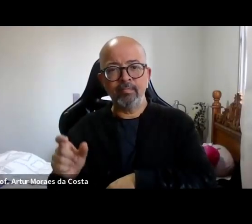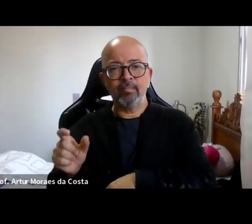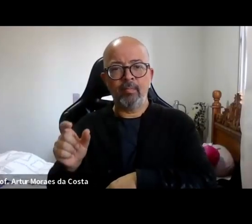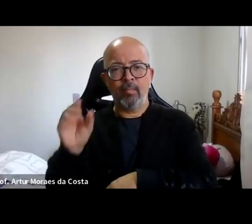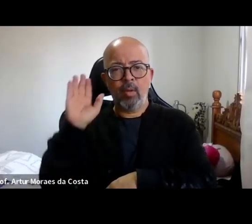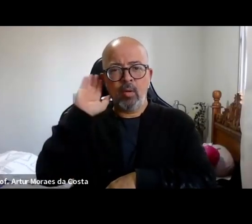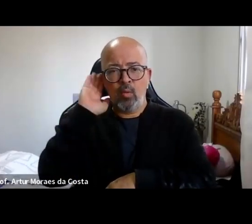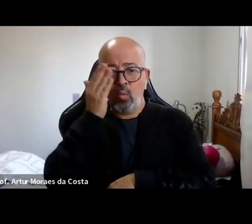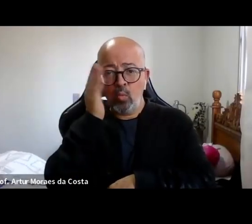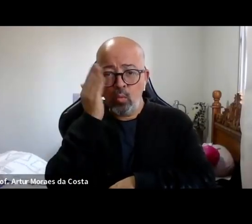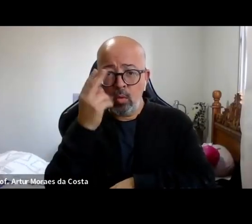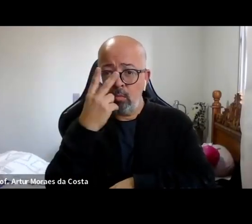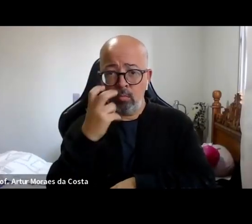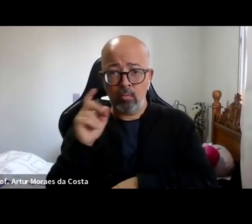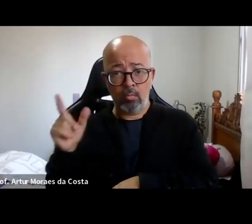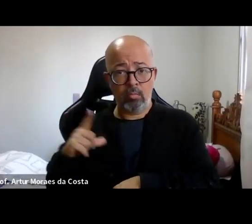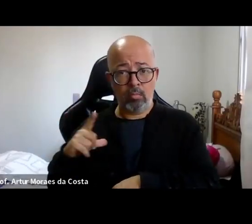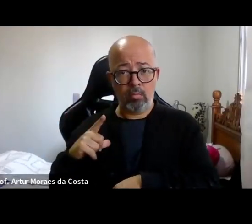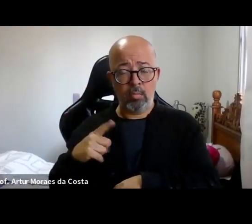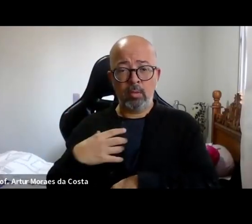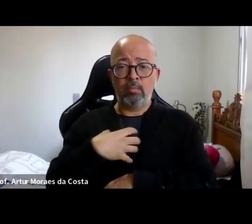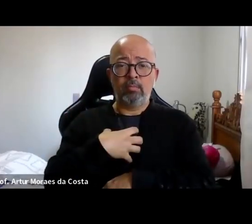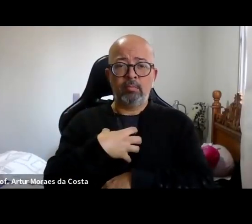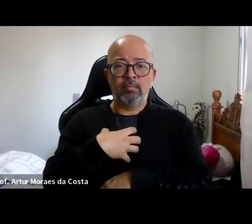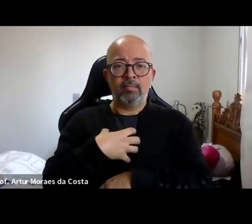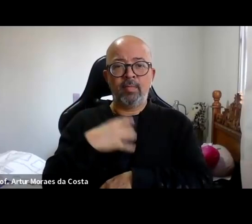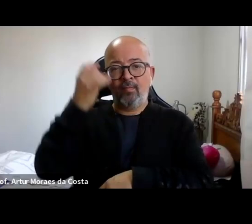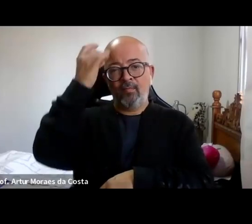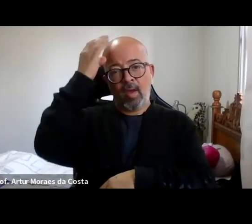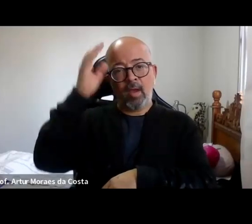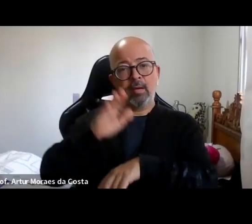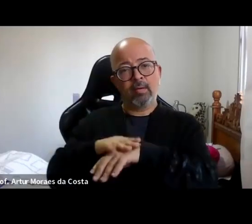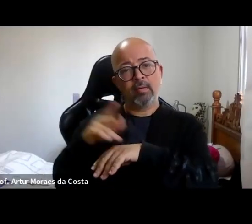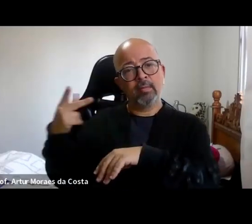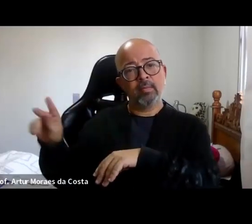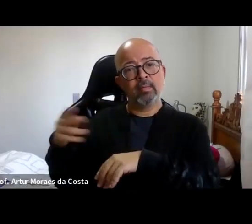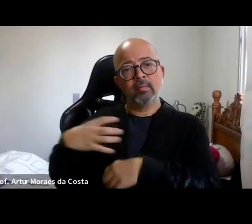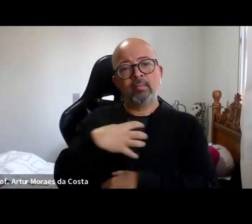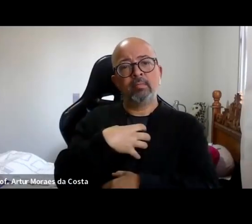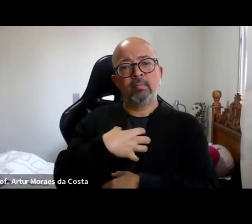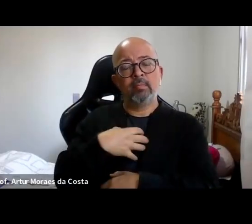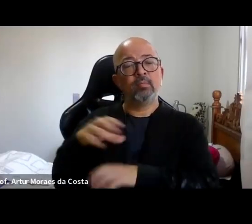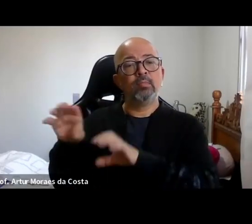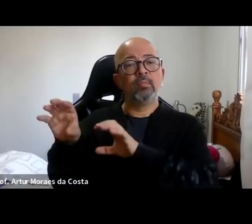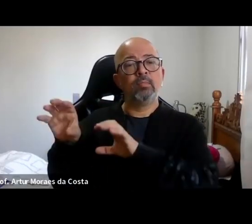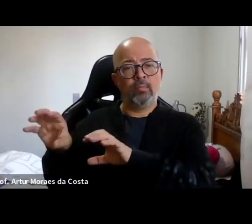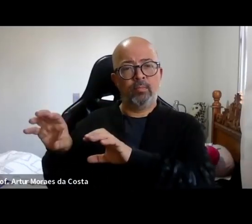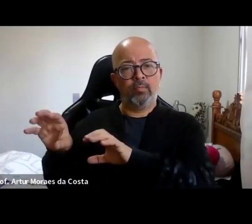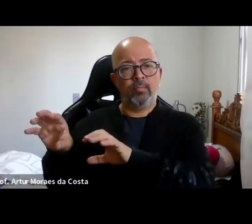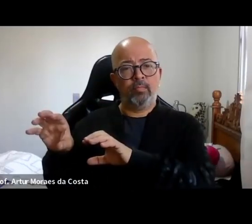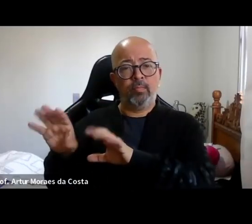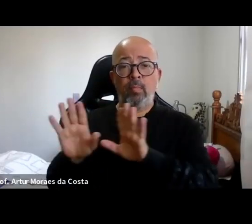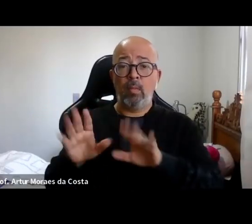esa vivencia pero podría haber otra situación inclusive con la misma persona en donde yo